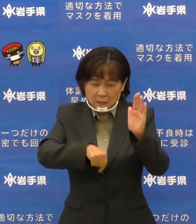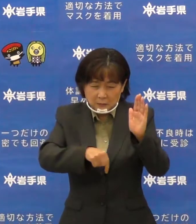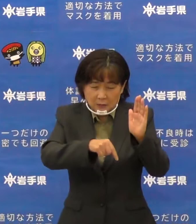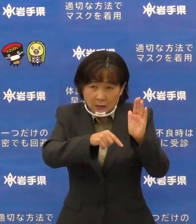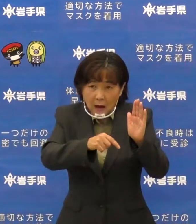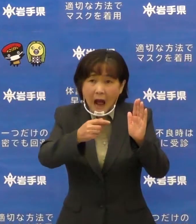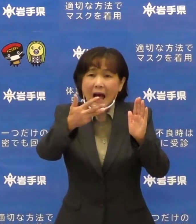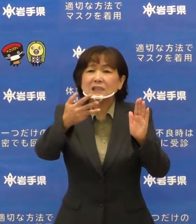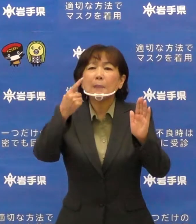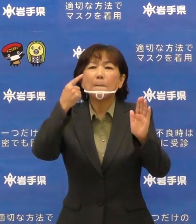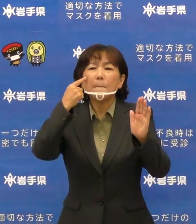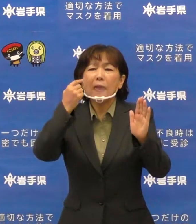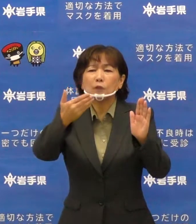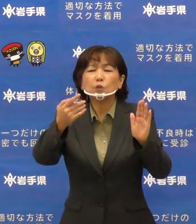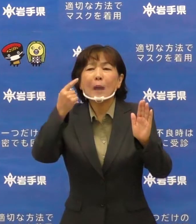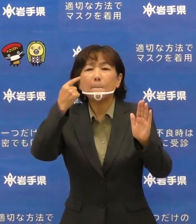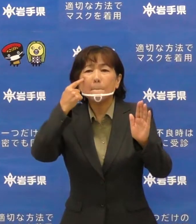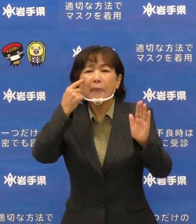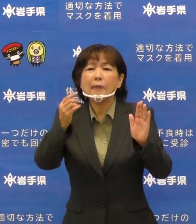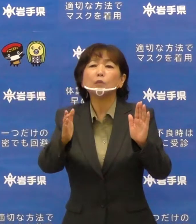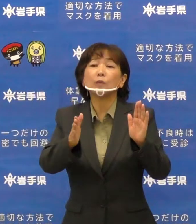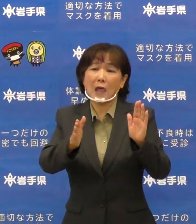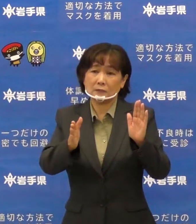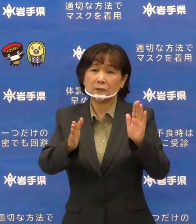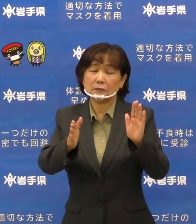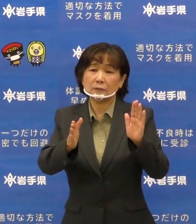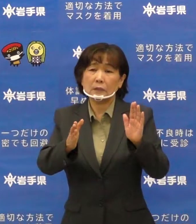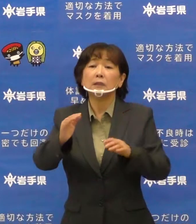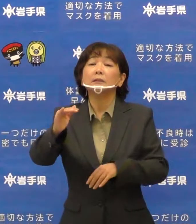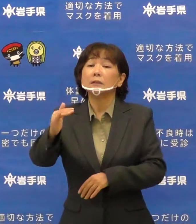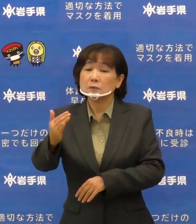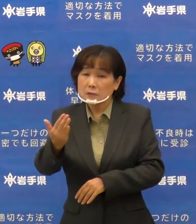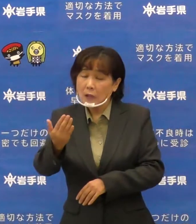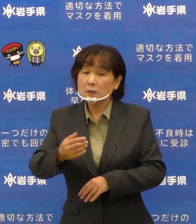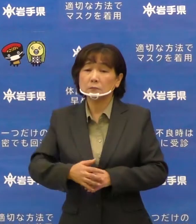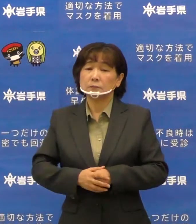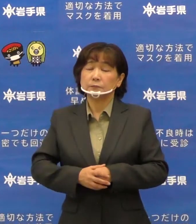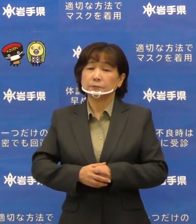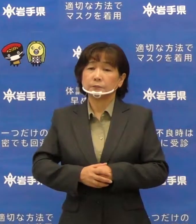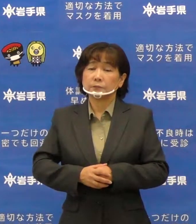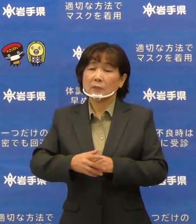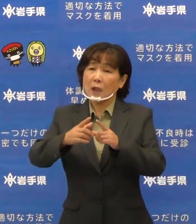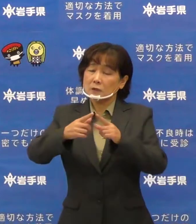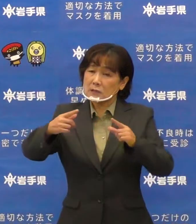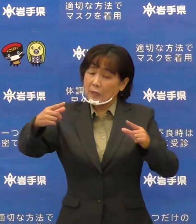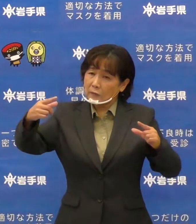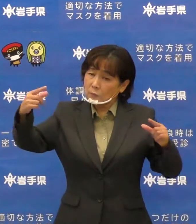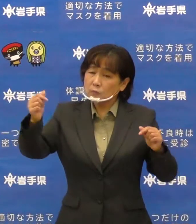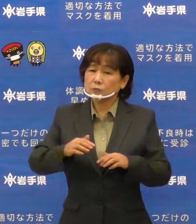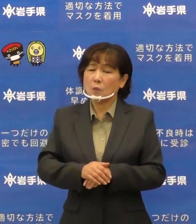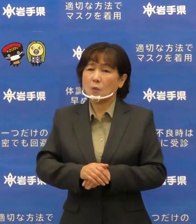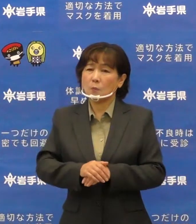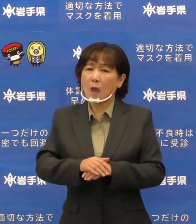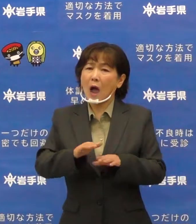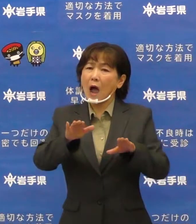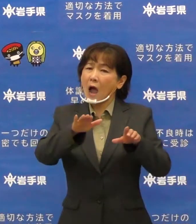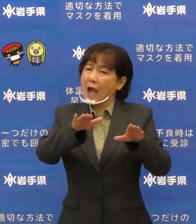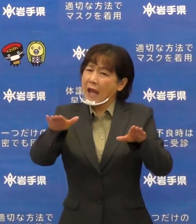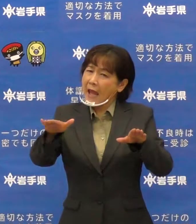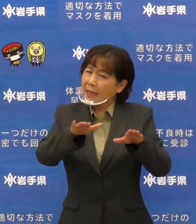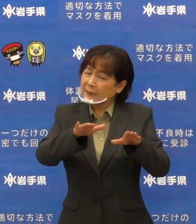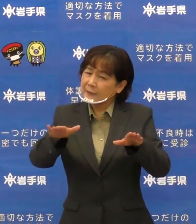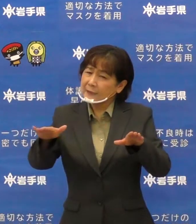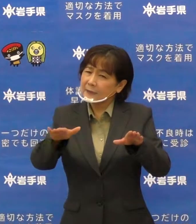8番目とか9番目とかそのくらいではあるんですけれども、まあ、全国平均にこうついていってはこ